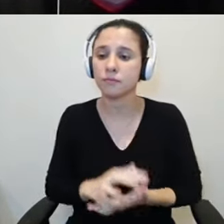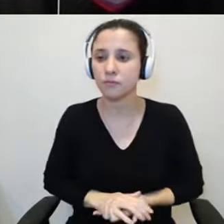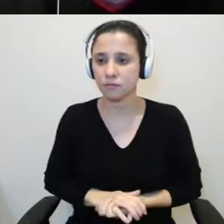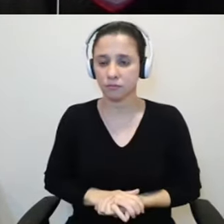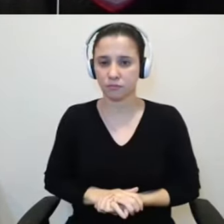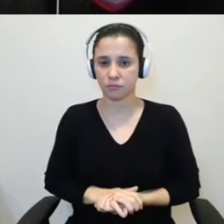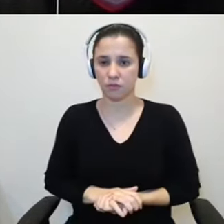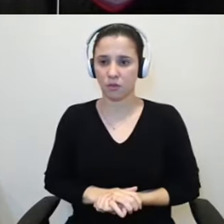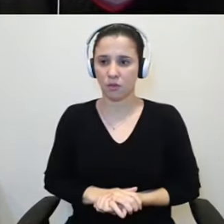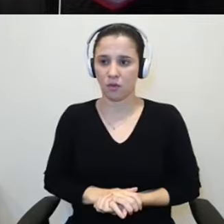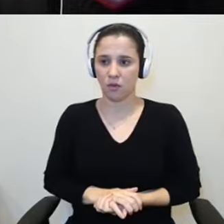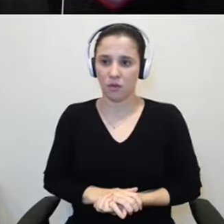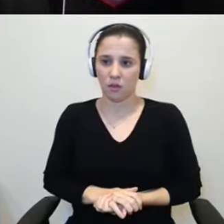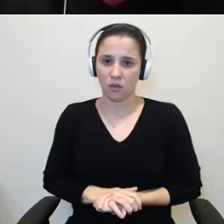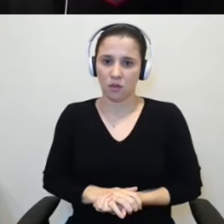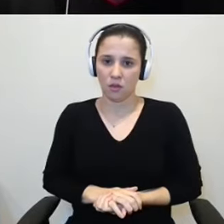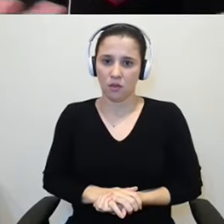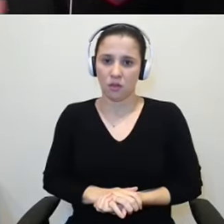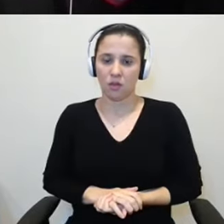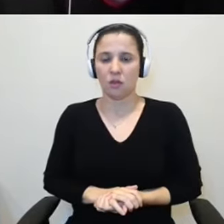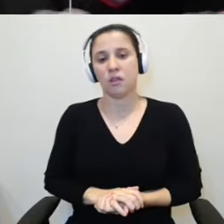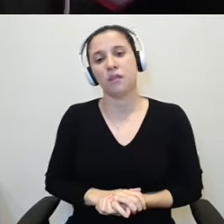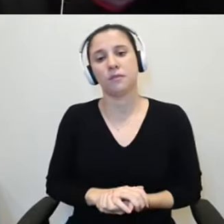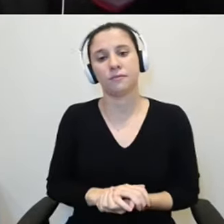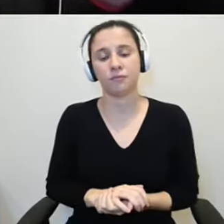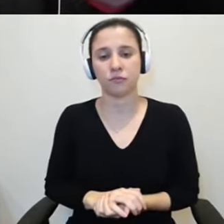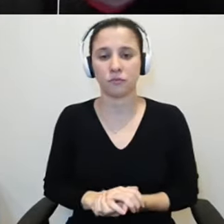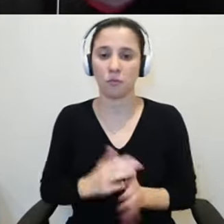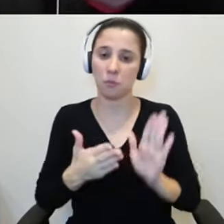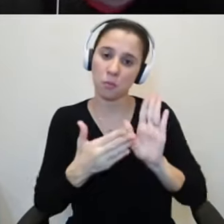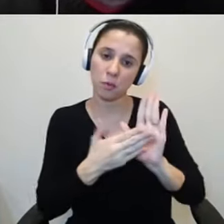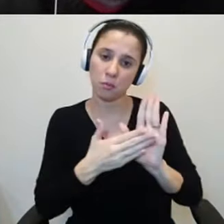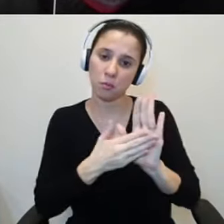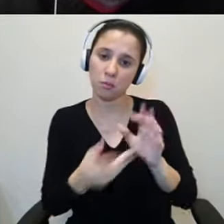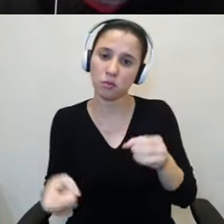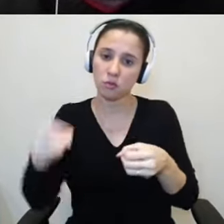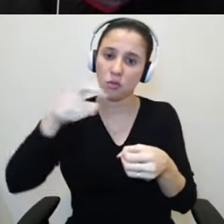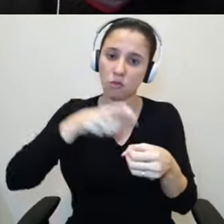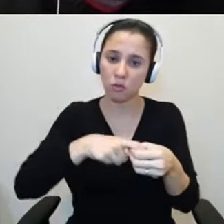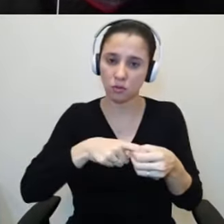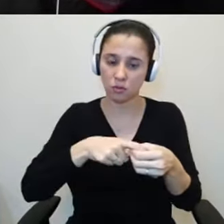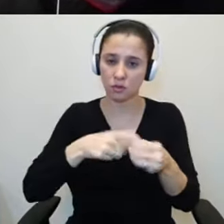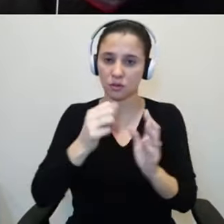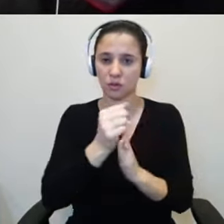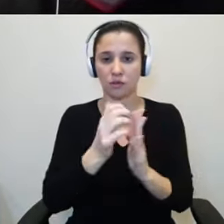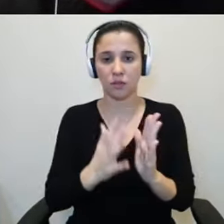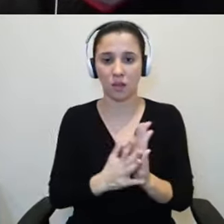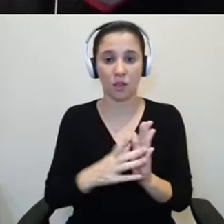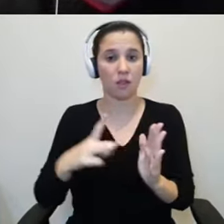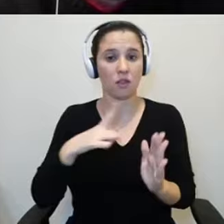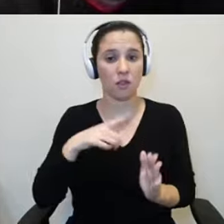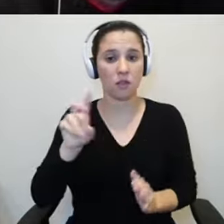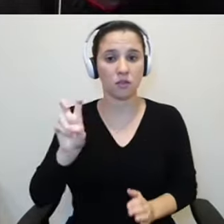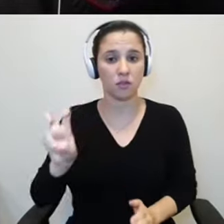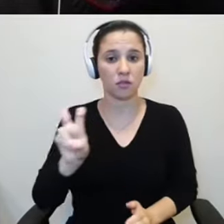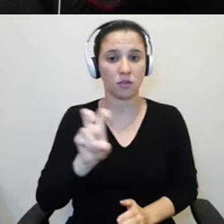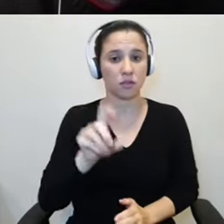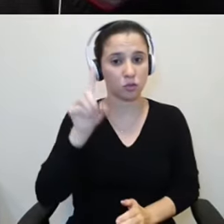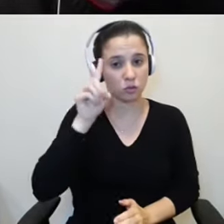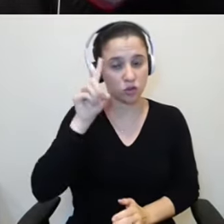do retorno das atividades? Nós consideramos esses 55 dias sem os sábados. Então, é como se a gente